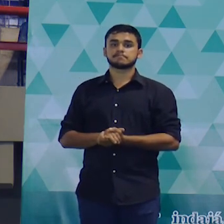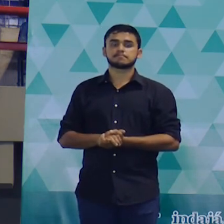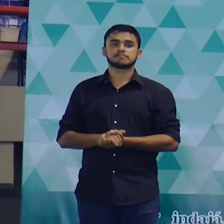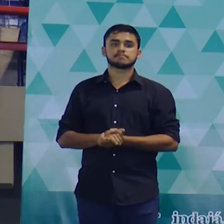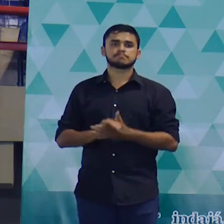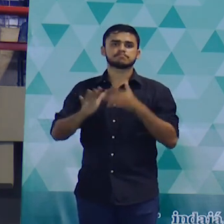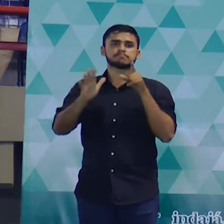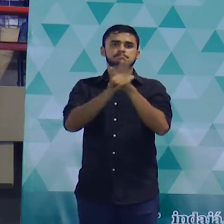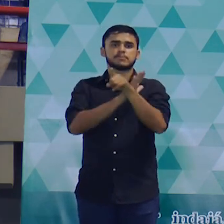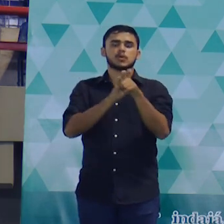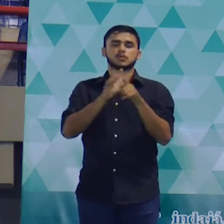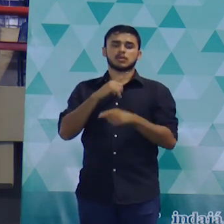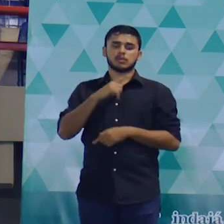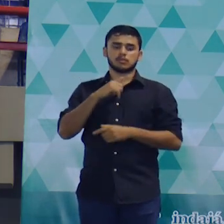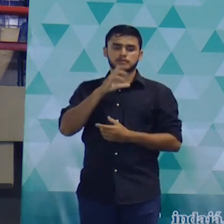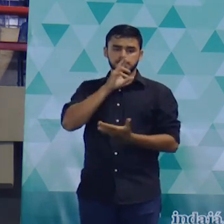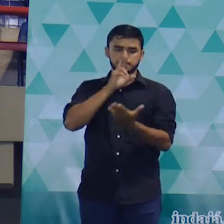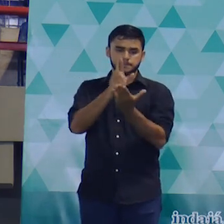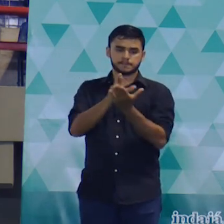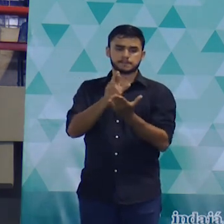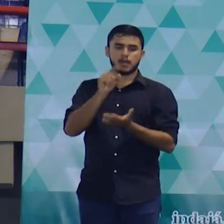Próxima questão que eu vou resolver